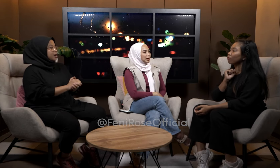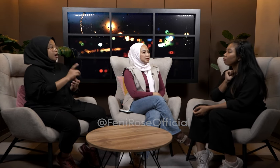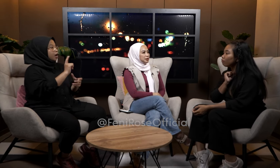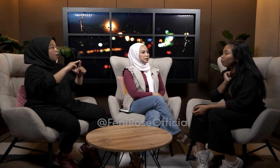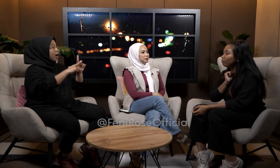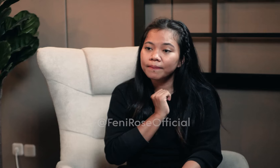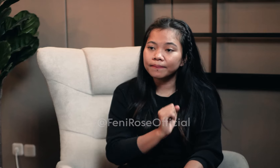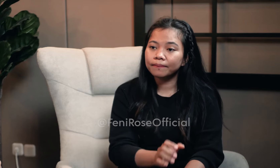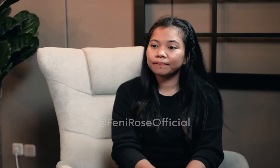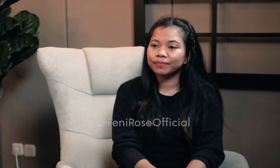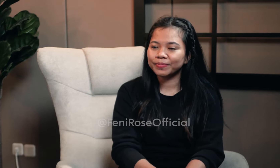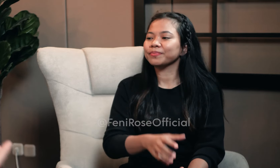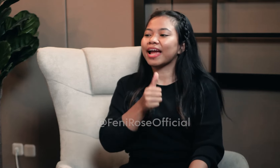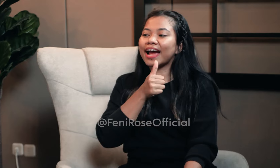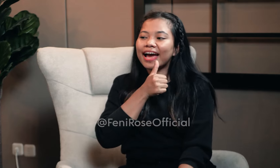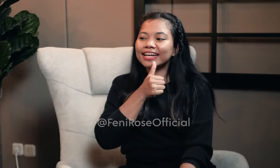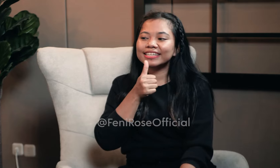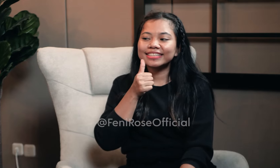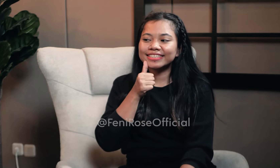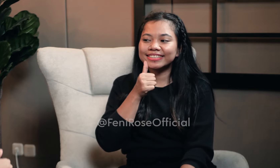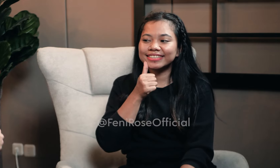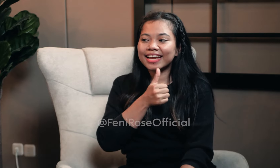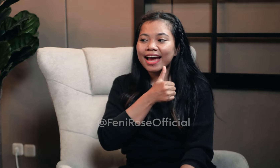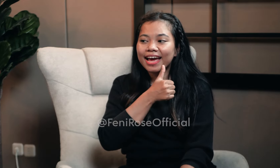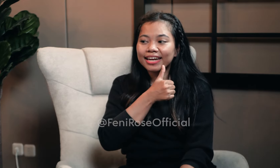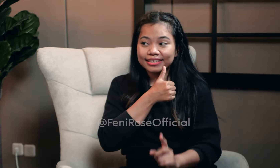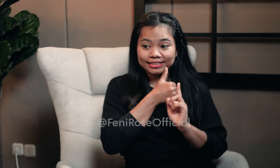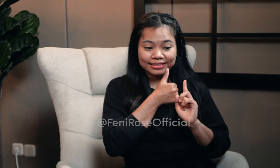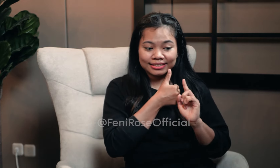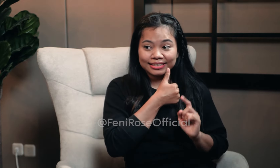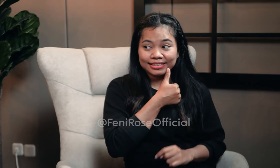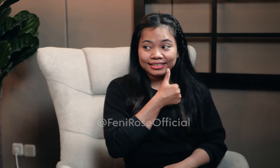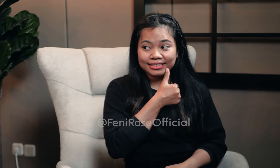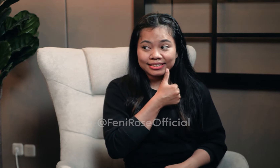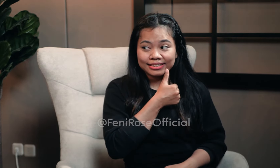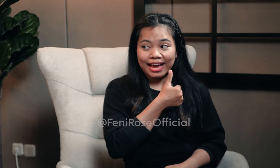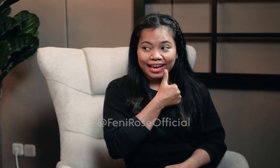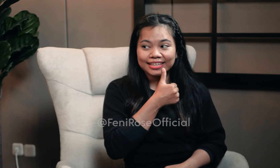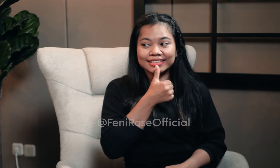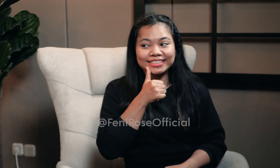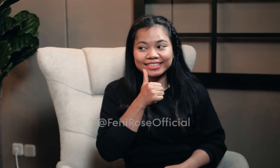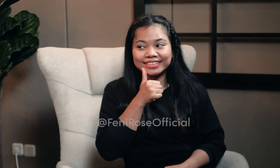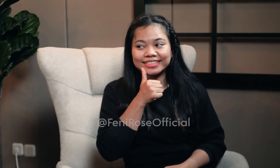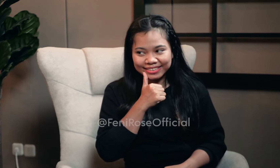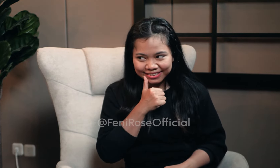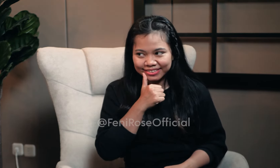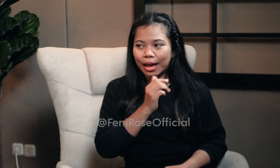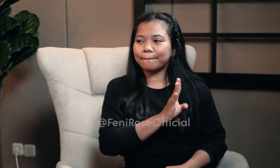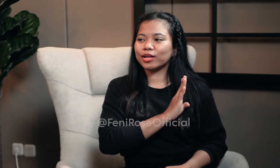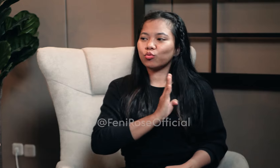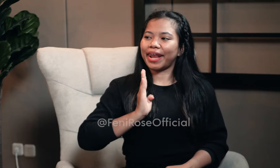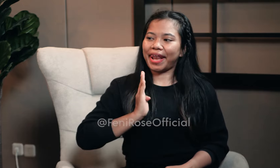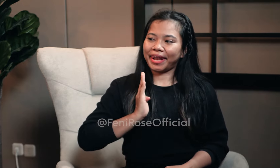Anis kalau Anis isyarat apa Anis eh gitu dari posisi kiri mbak maaf yais betul